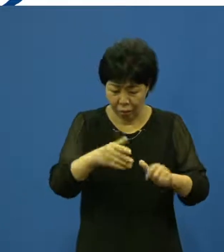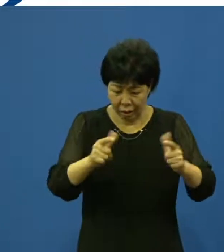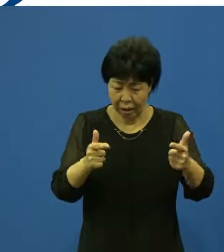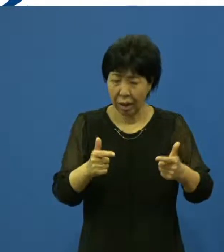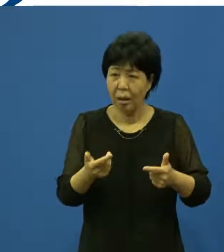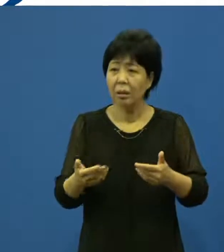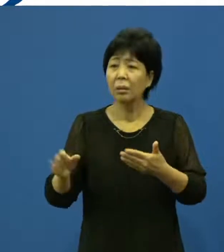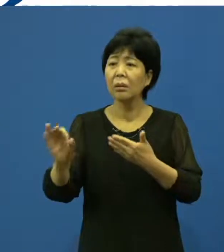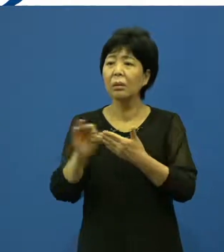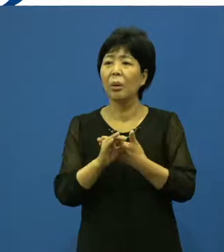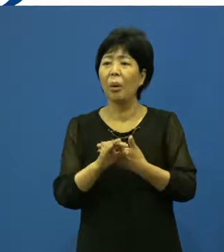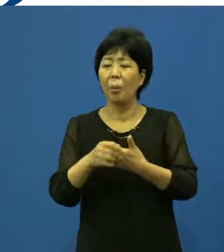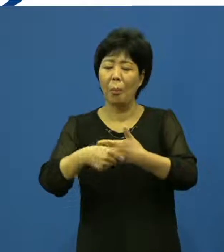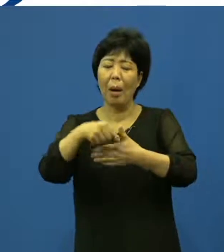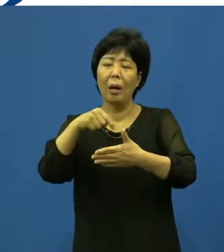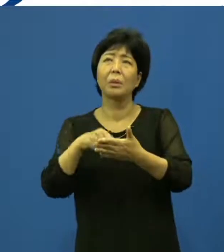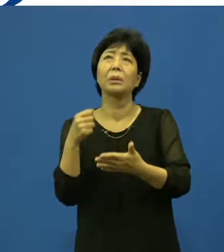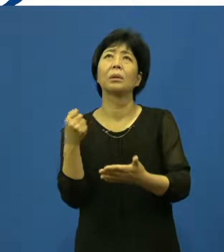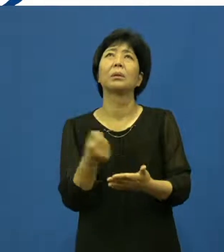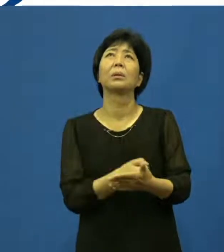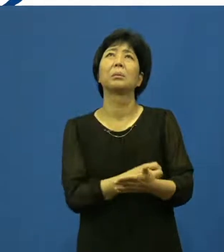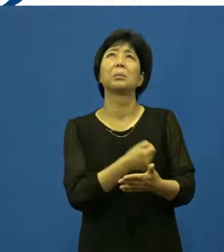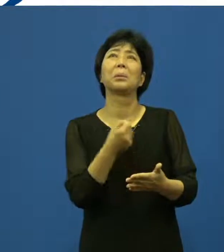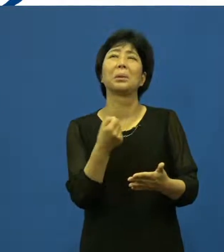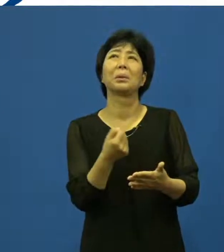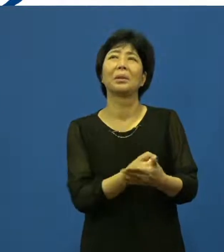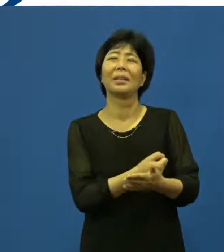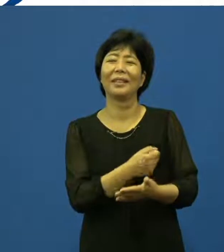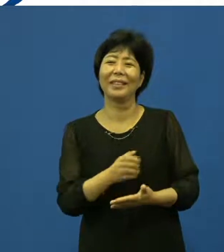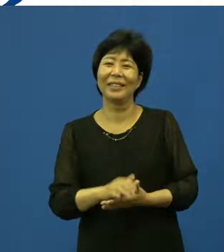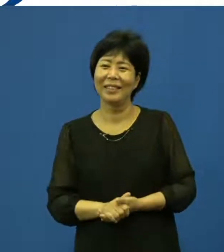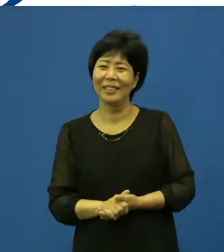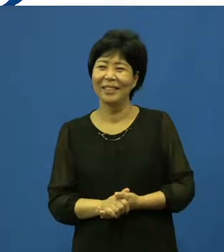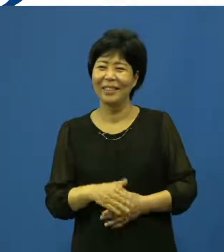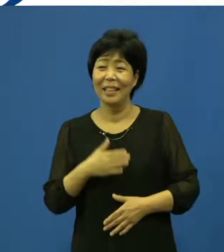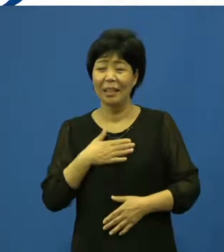않던데요. 아무것도 안 해서 그렇습니다.